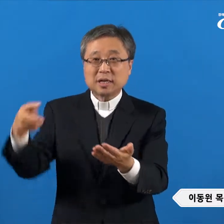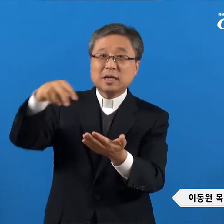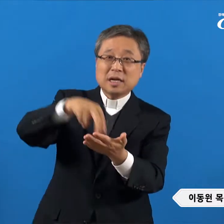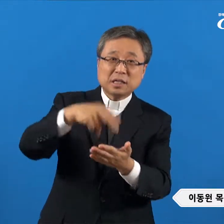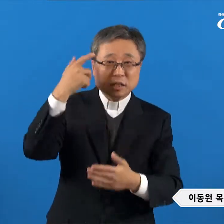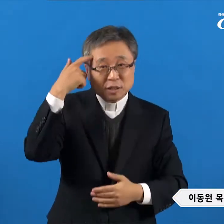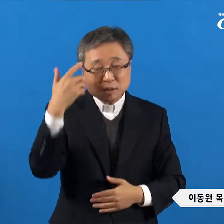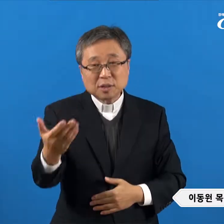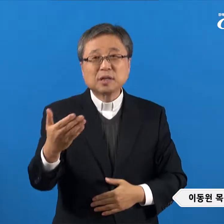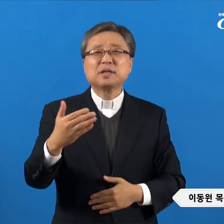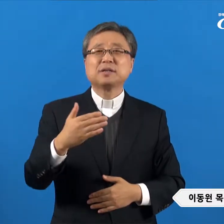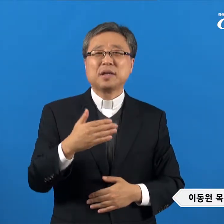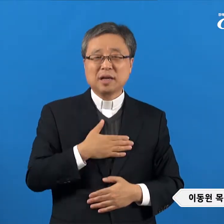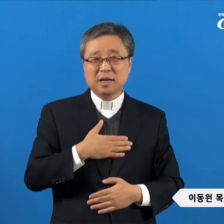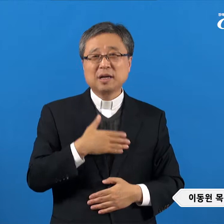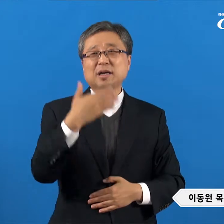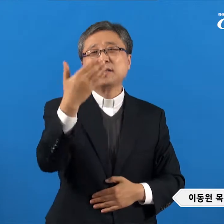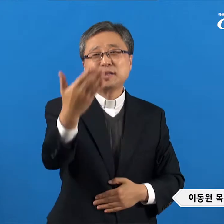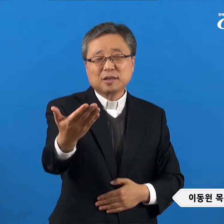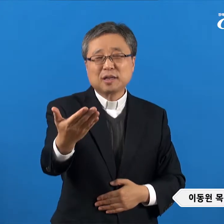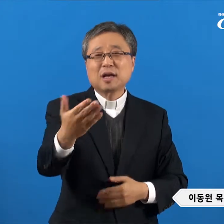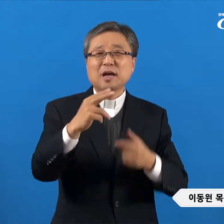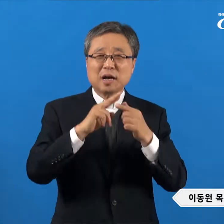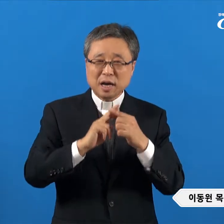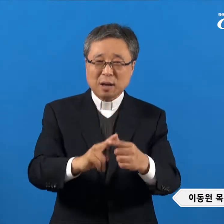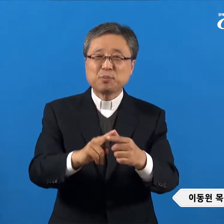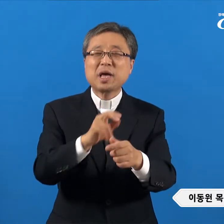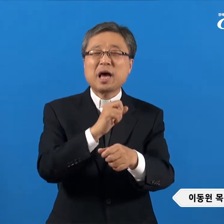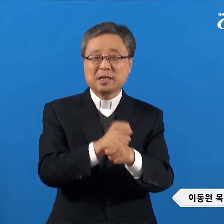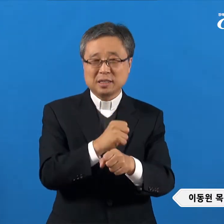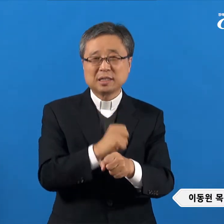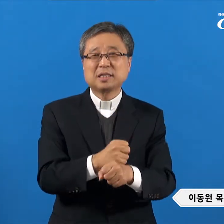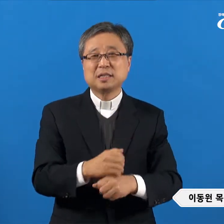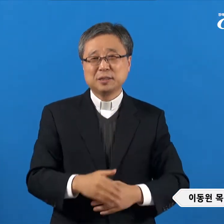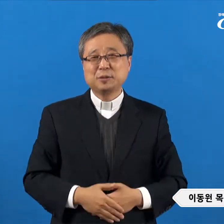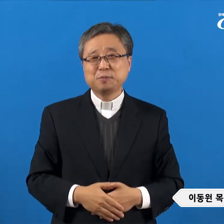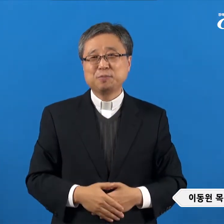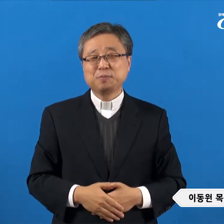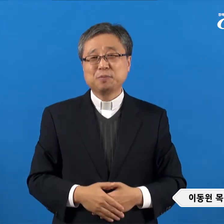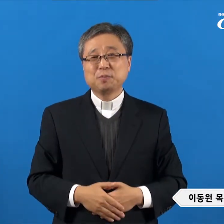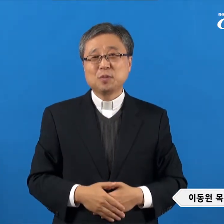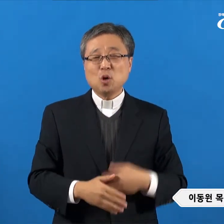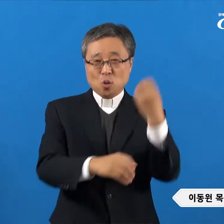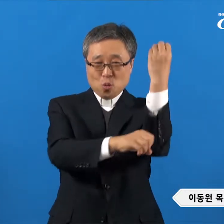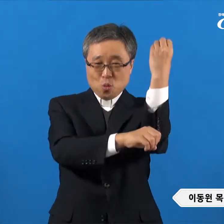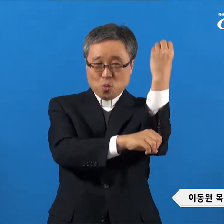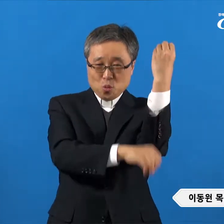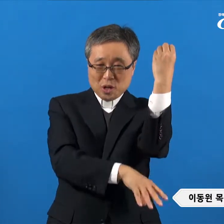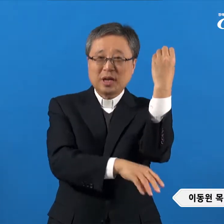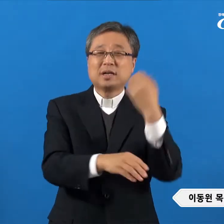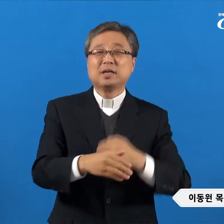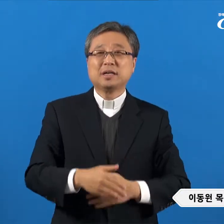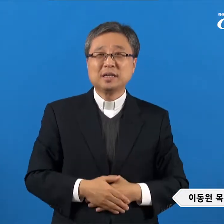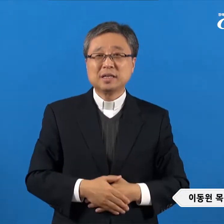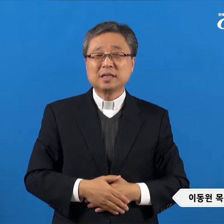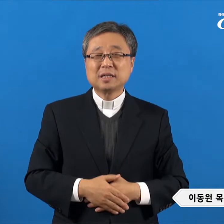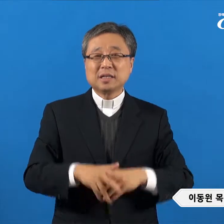일어나시겠습니까? 내가 너와 함께 하느니라. 본래는 지금 소개해드릴 이